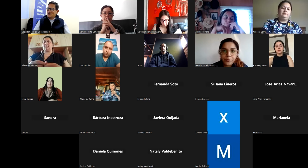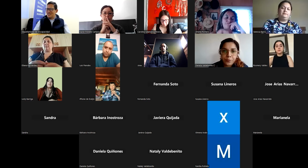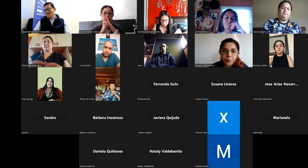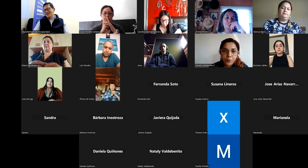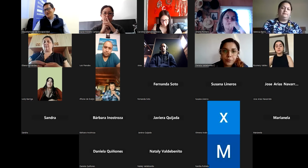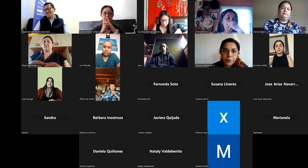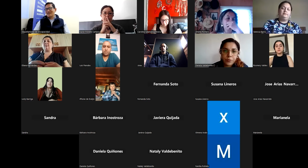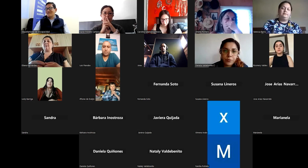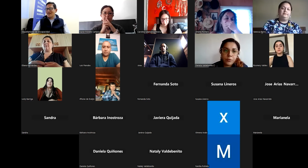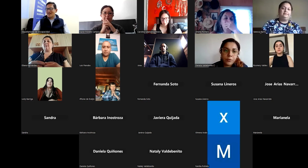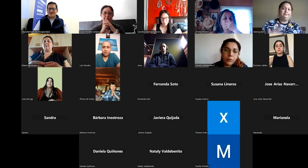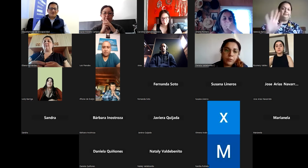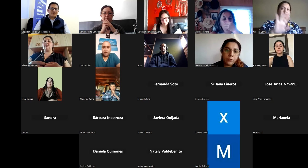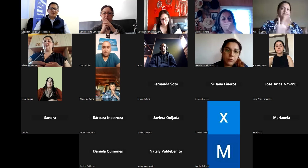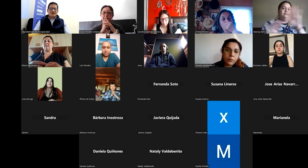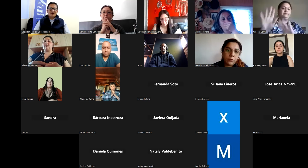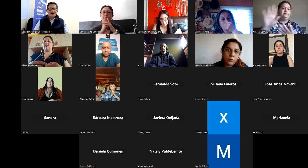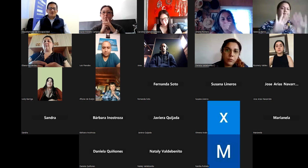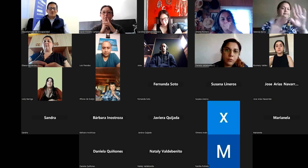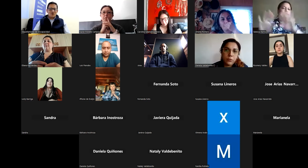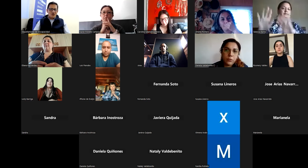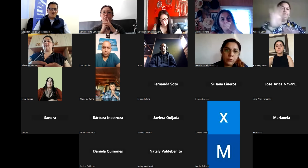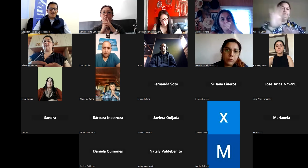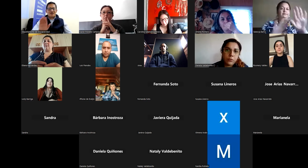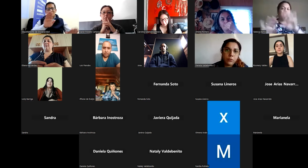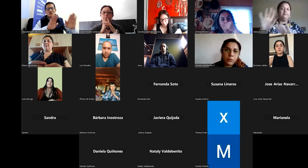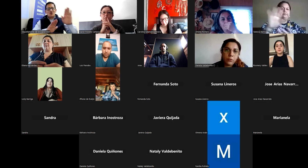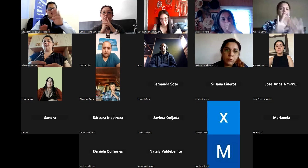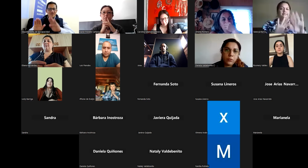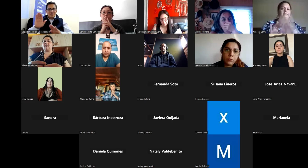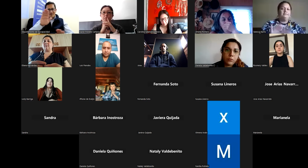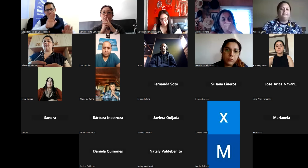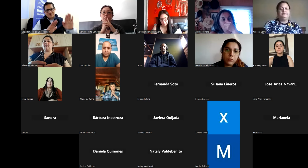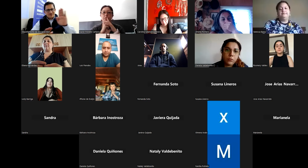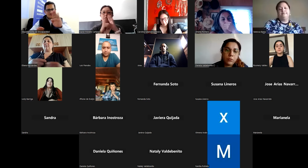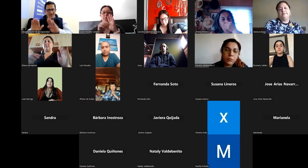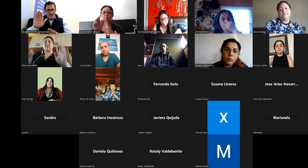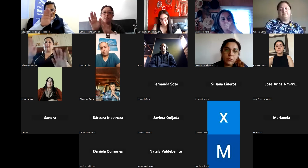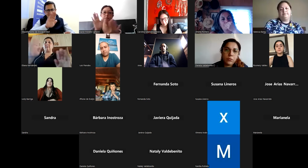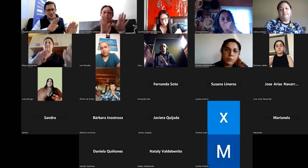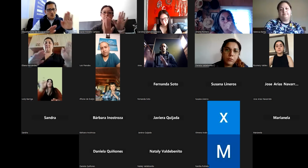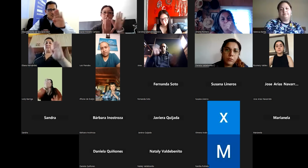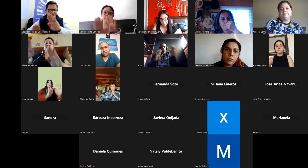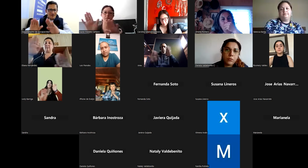cuídate porque te vaya bien muy bien cuídate ese sería cuídate